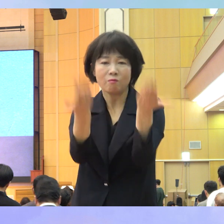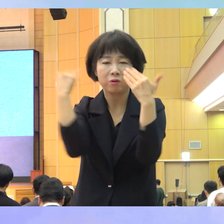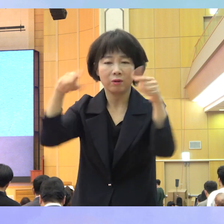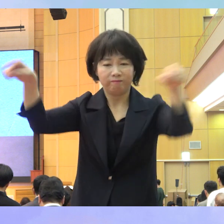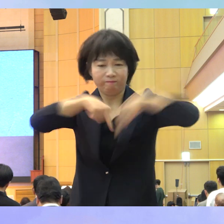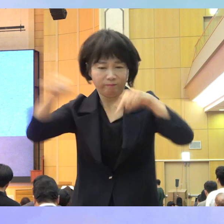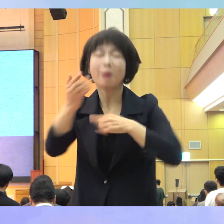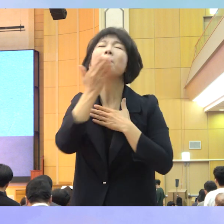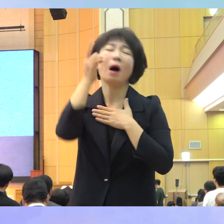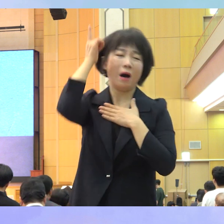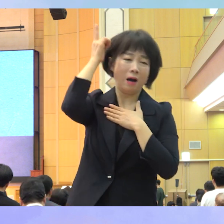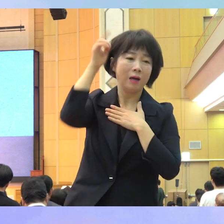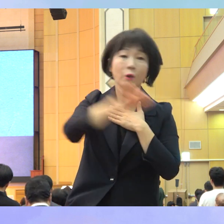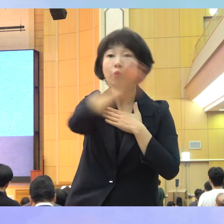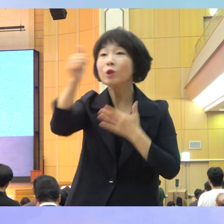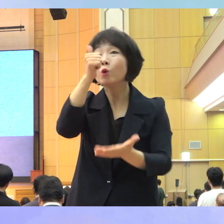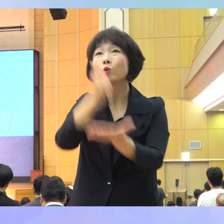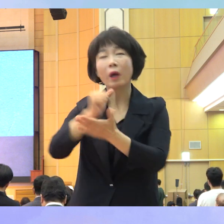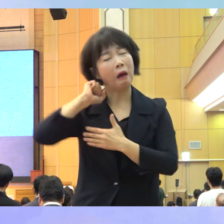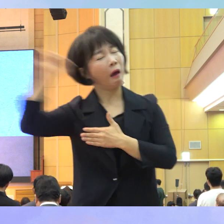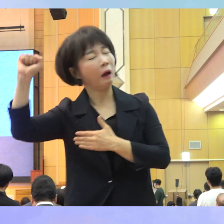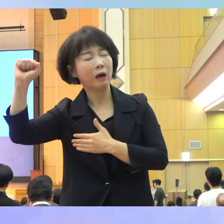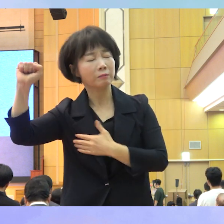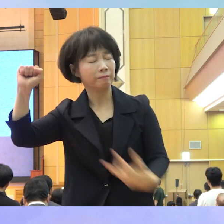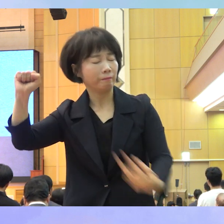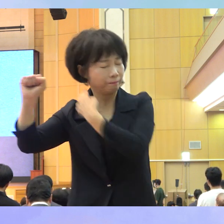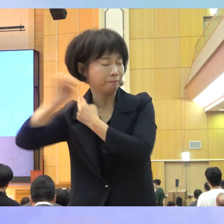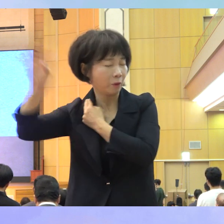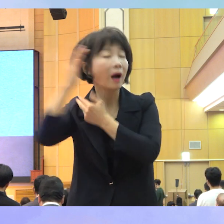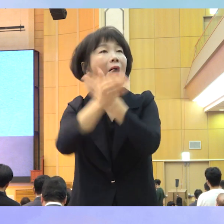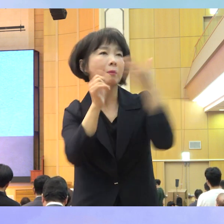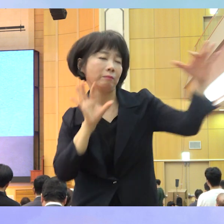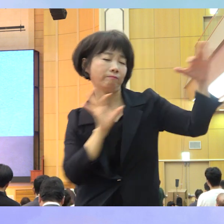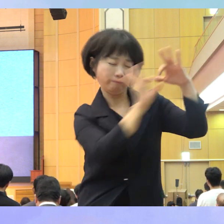계시는구나, 우리는 이제 죄 아래 있는 게 아니라 하나님 아래 있구나,